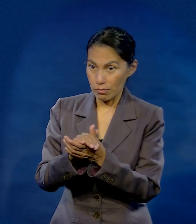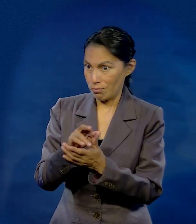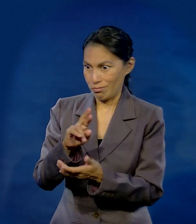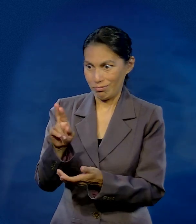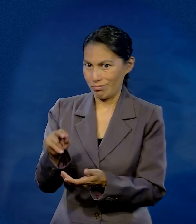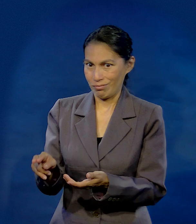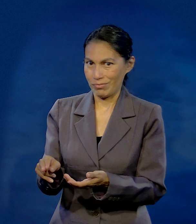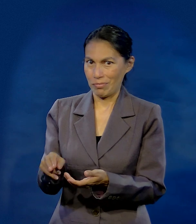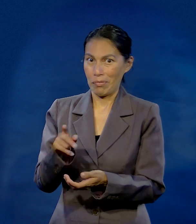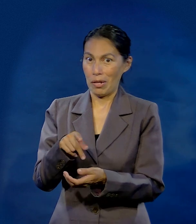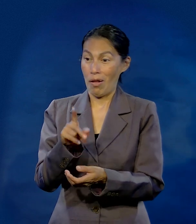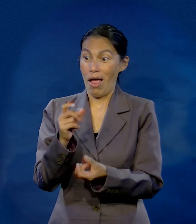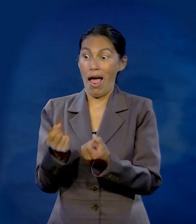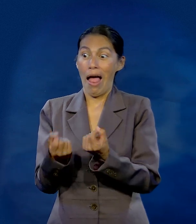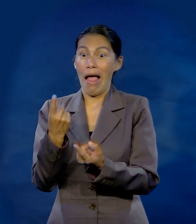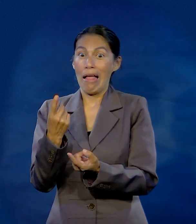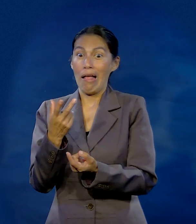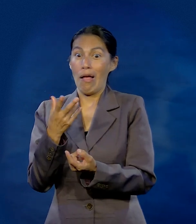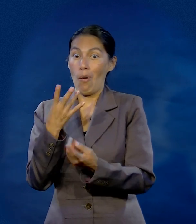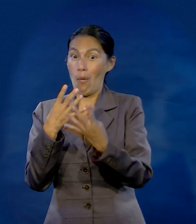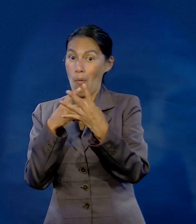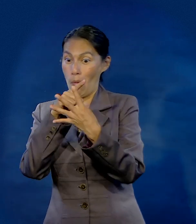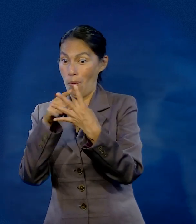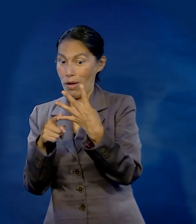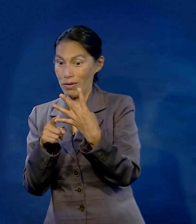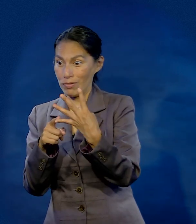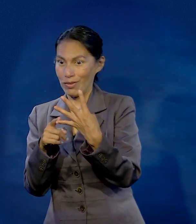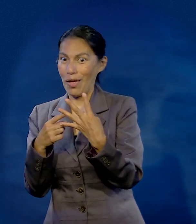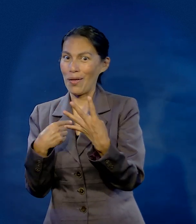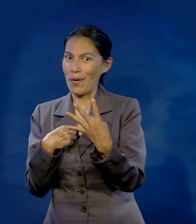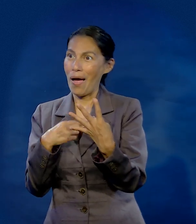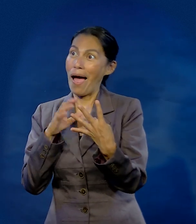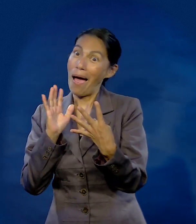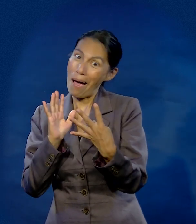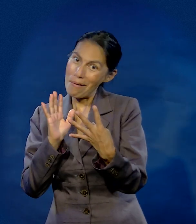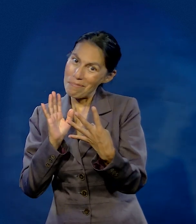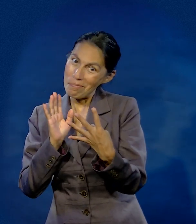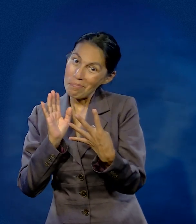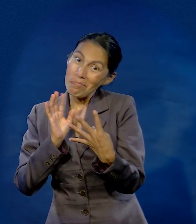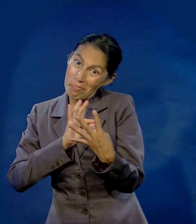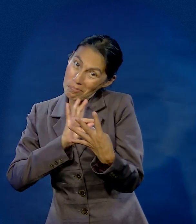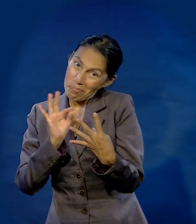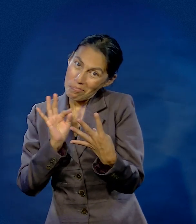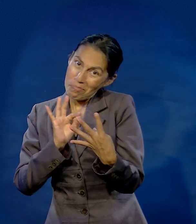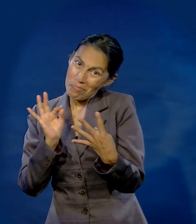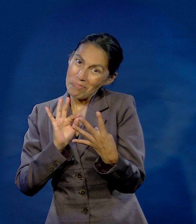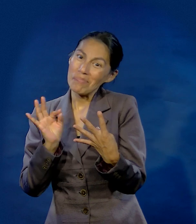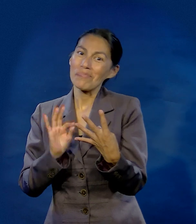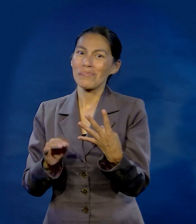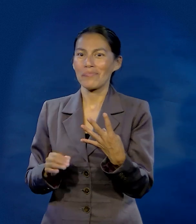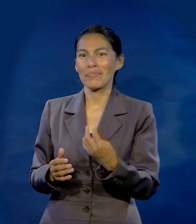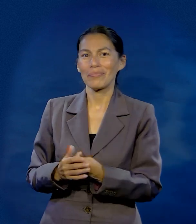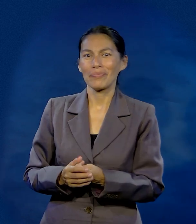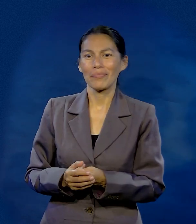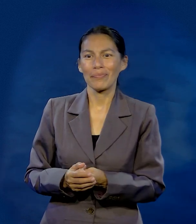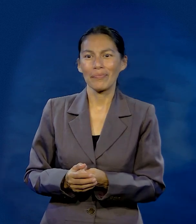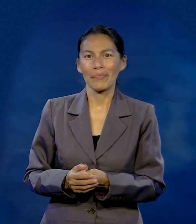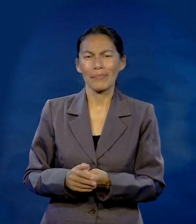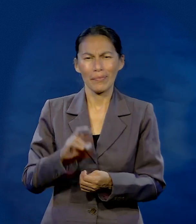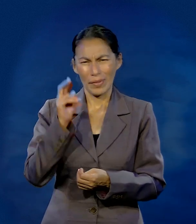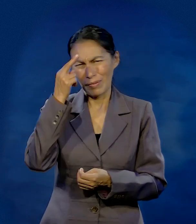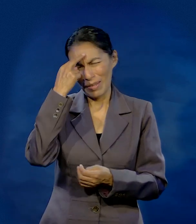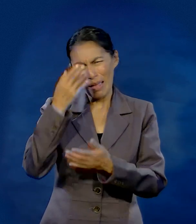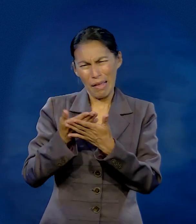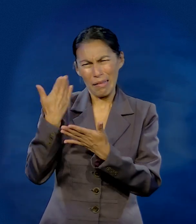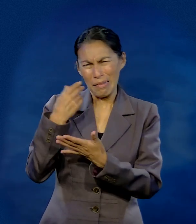próspero y diligente o sea digo tengo que reconocer yo no quiero que mi niña se